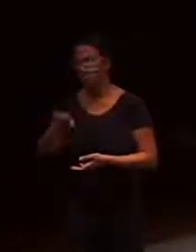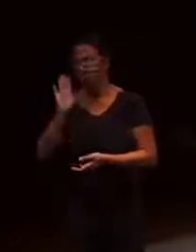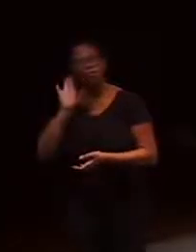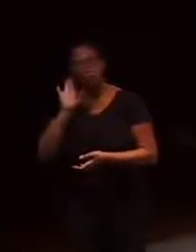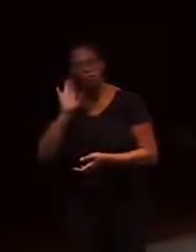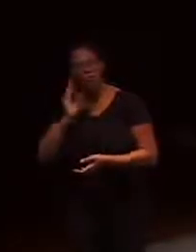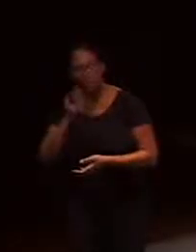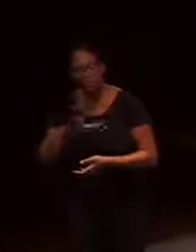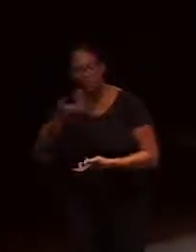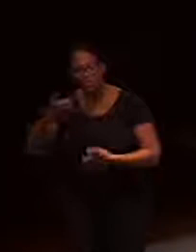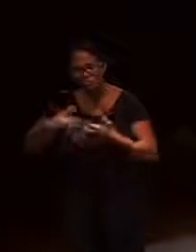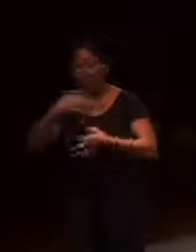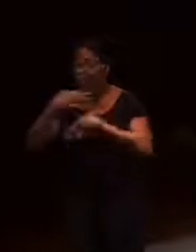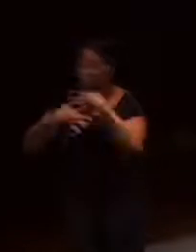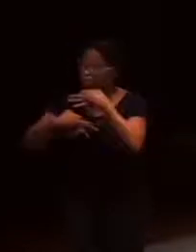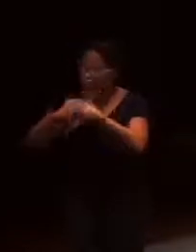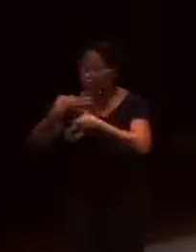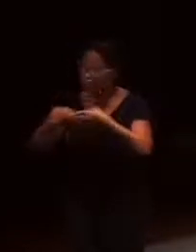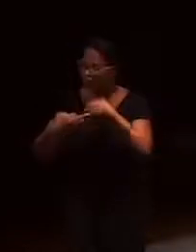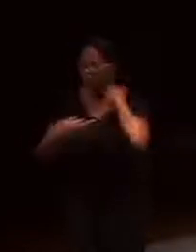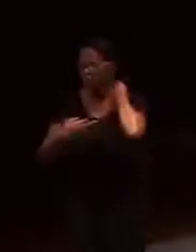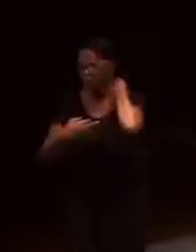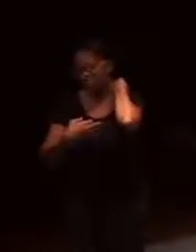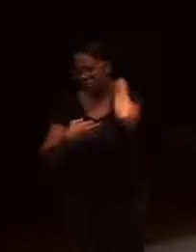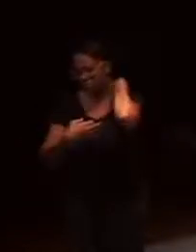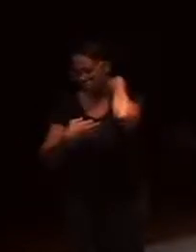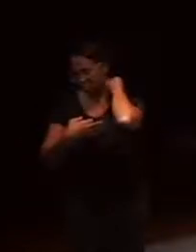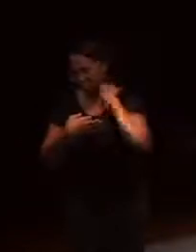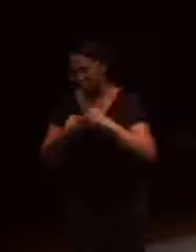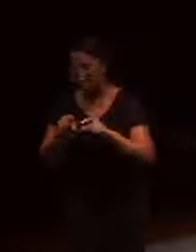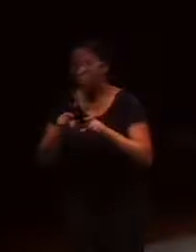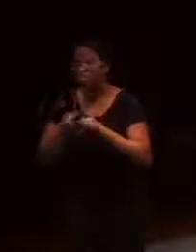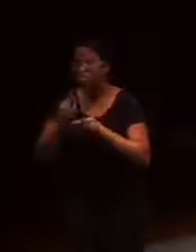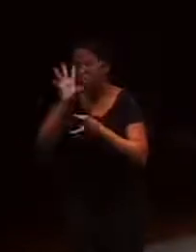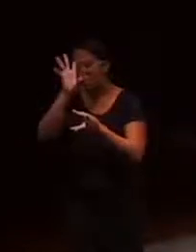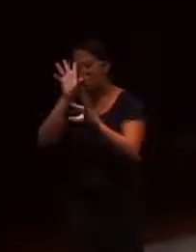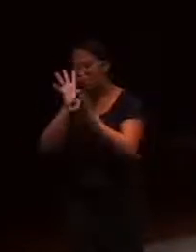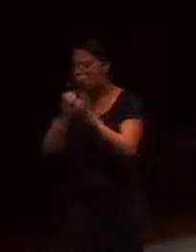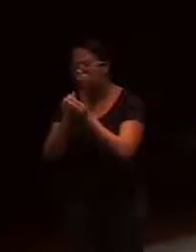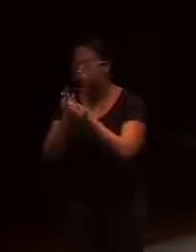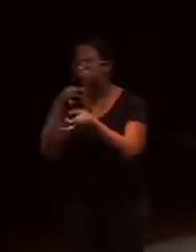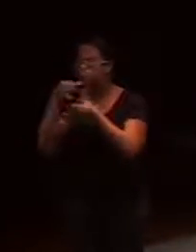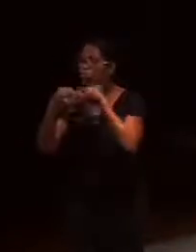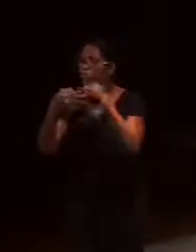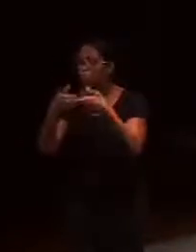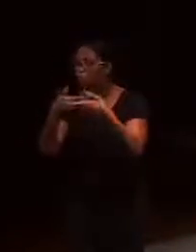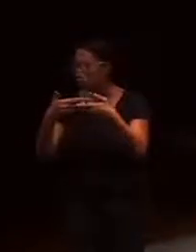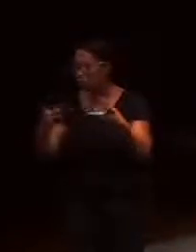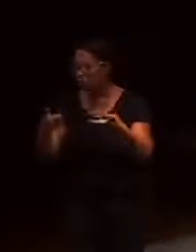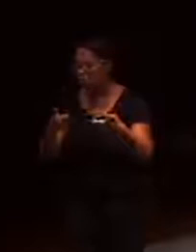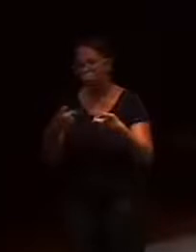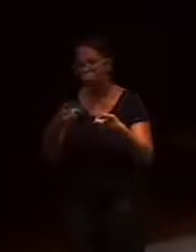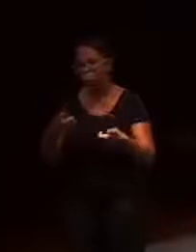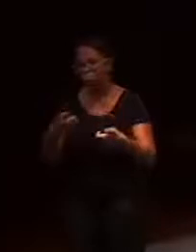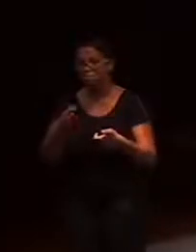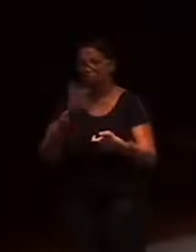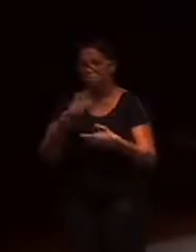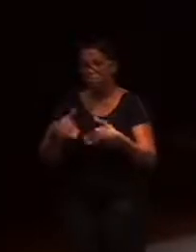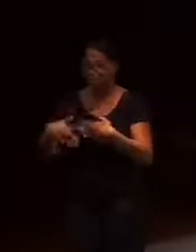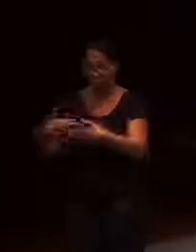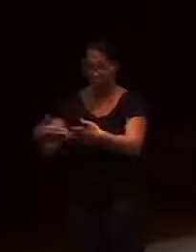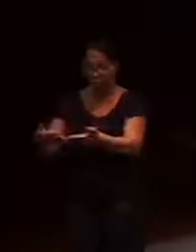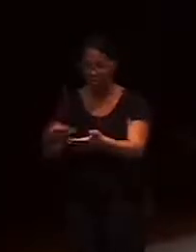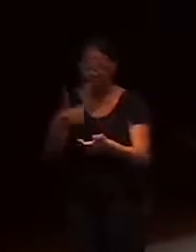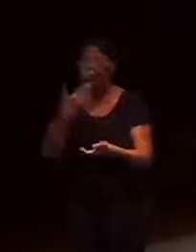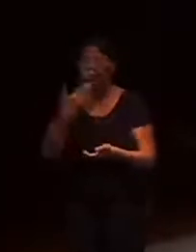então, seus comentários e considerações para nos ajudar a avançar aí. Em seguida, eu vou pedir que o